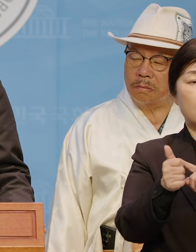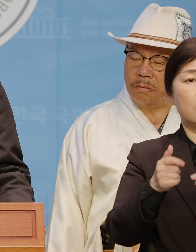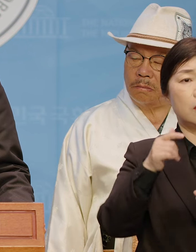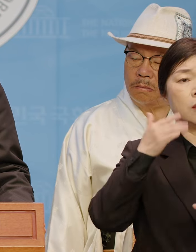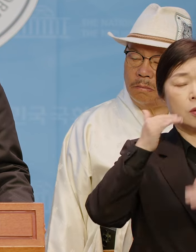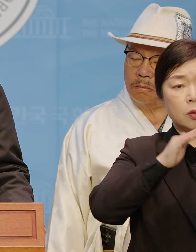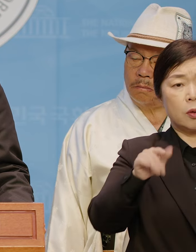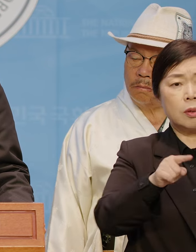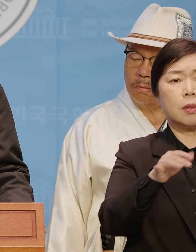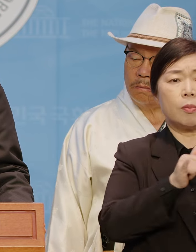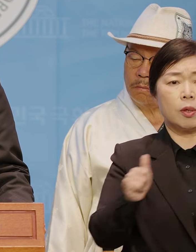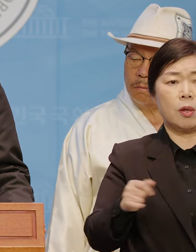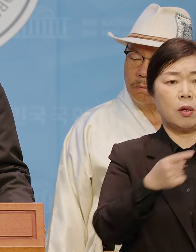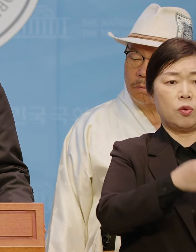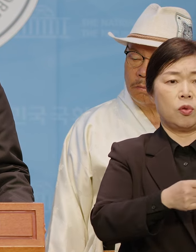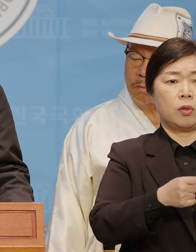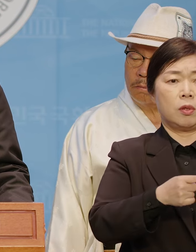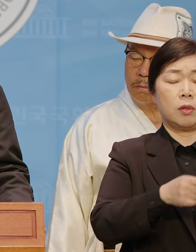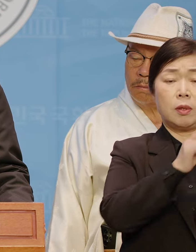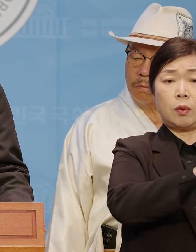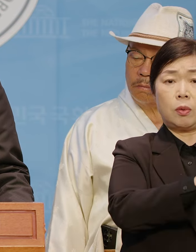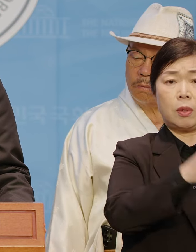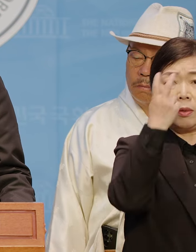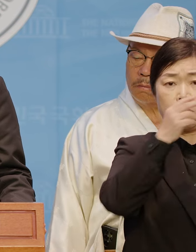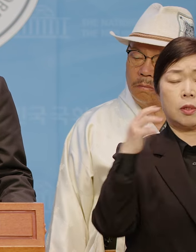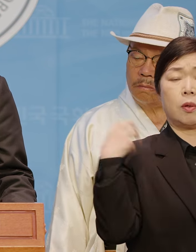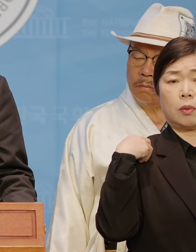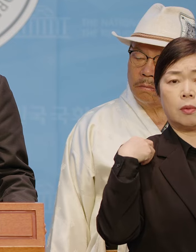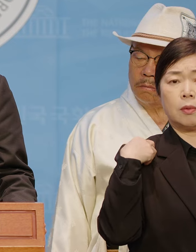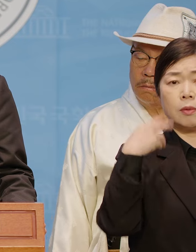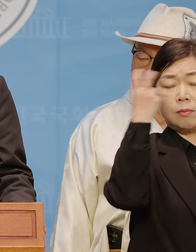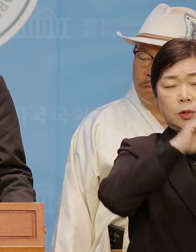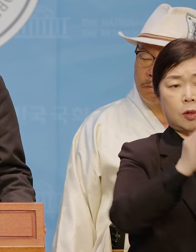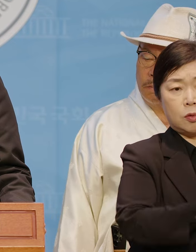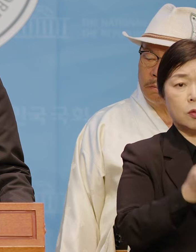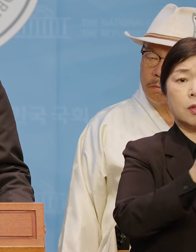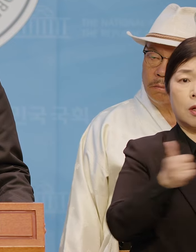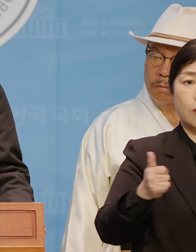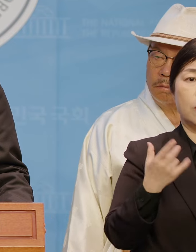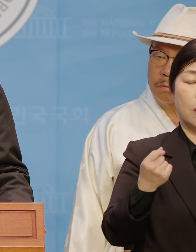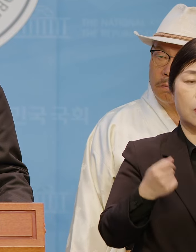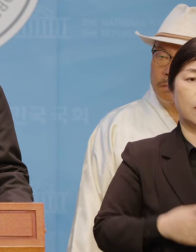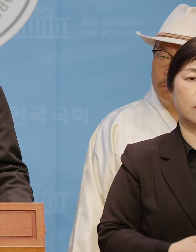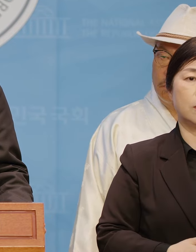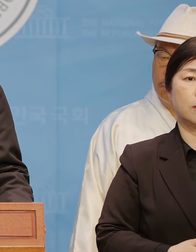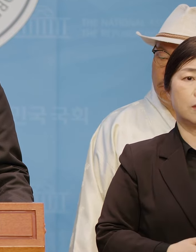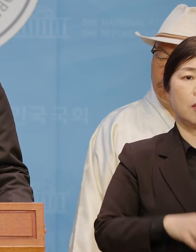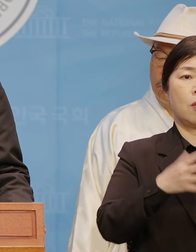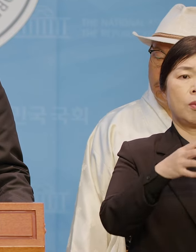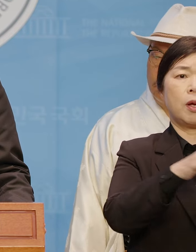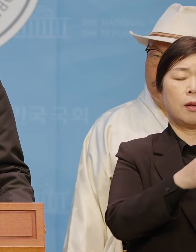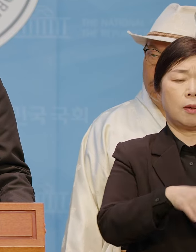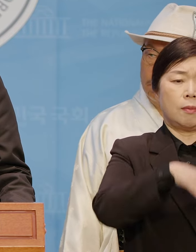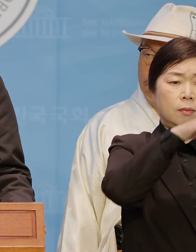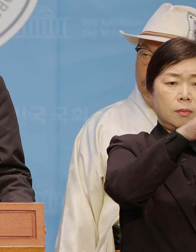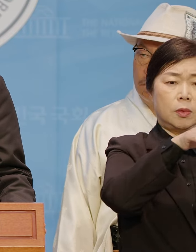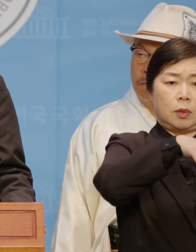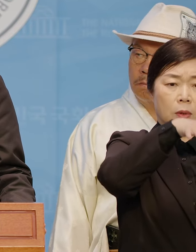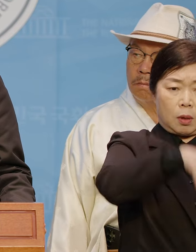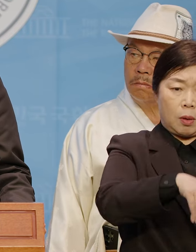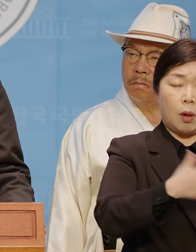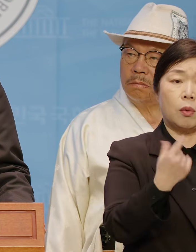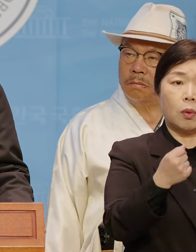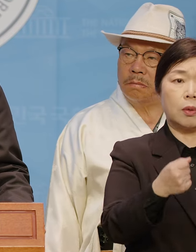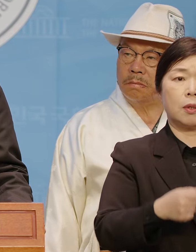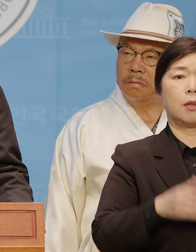자기들이 윤석열 대통령을 지키는 호위 무사라고 된다는 듯이 국민의 임 이중대 노릇을 자처하고 있을뿐만 아니라 온갖